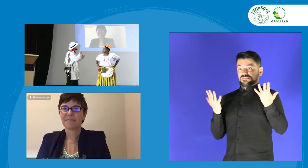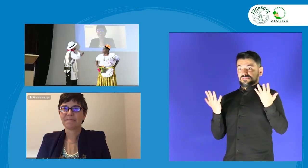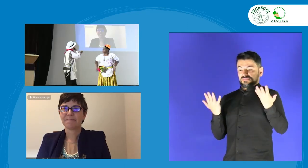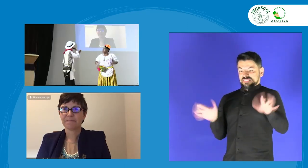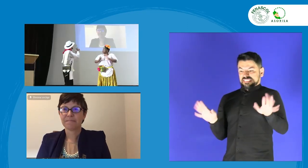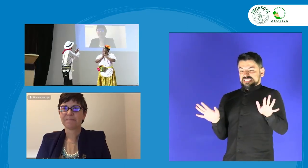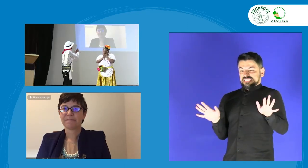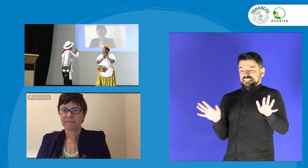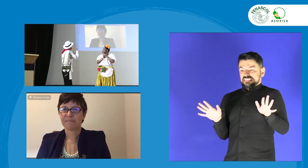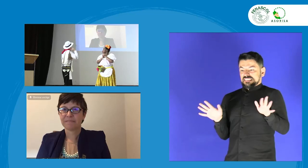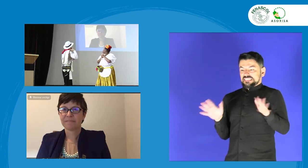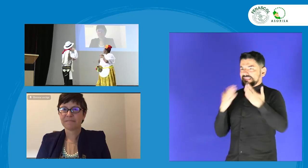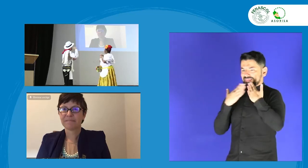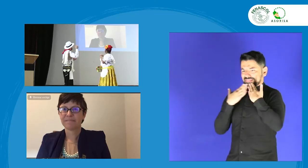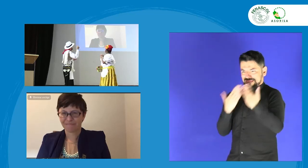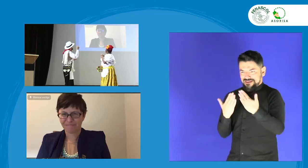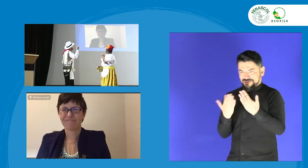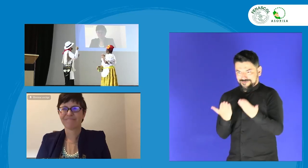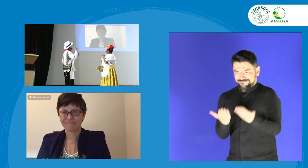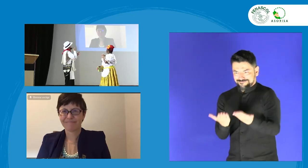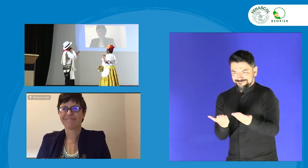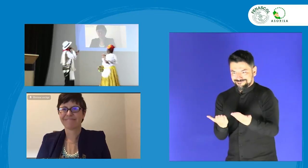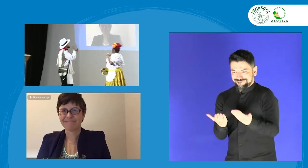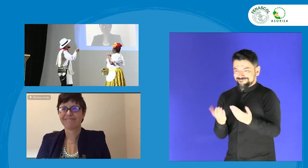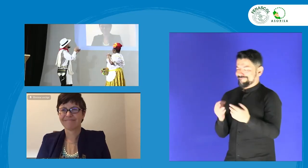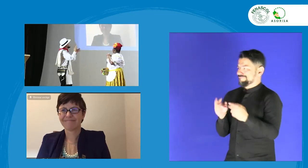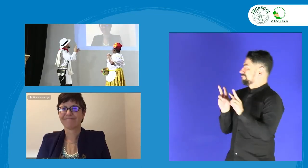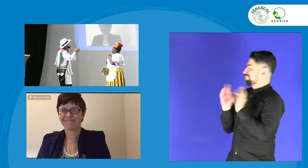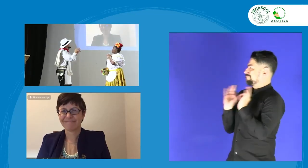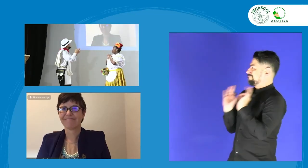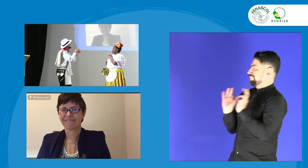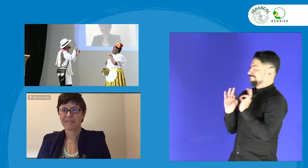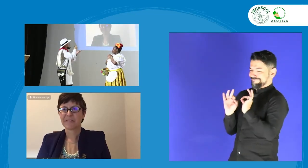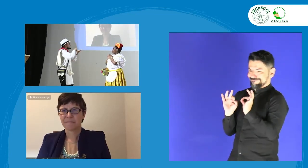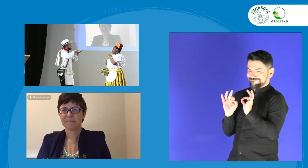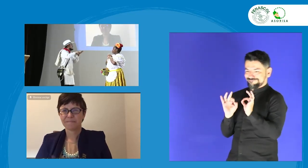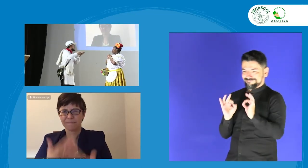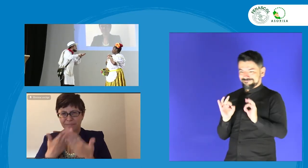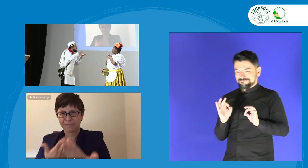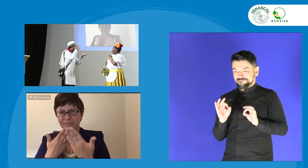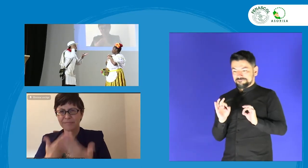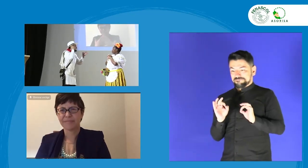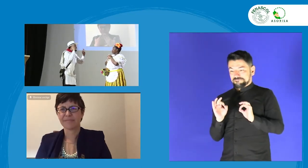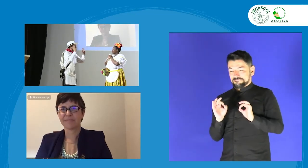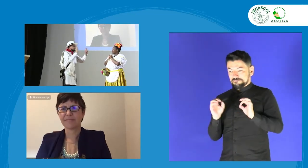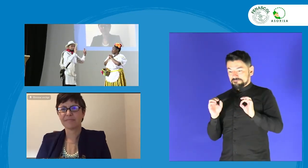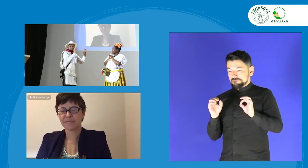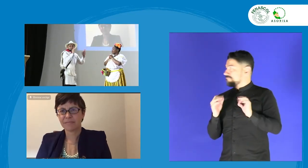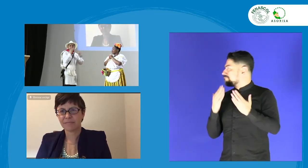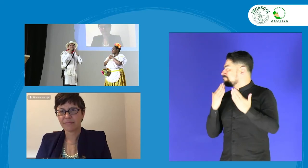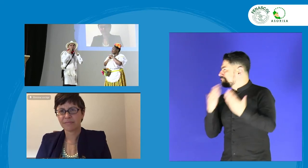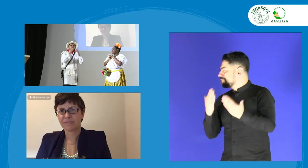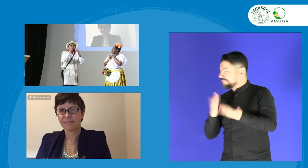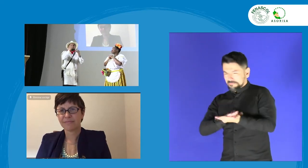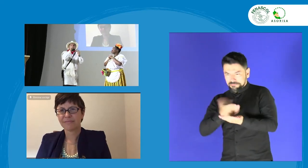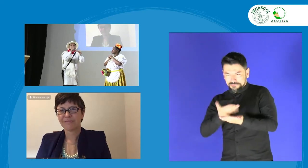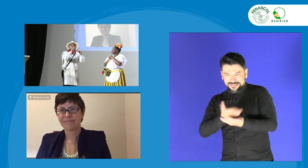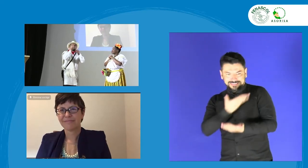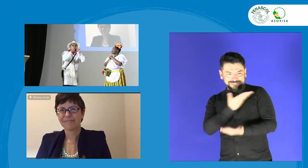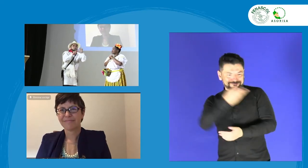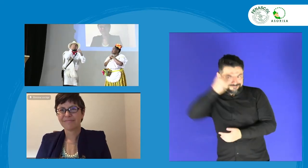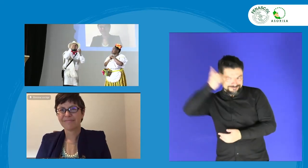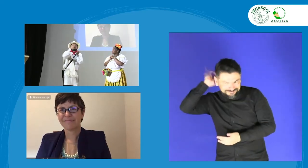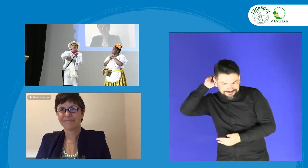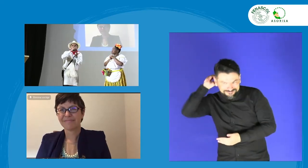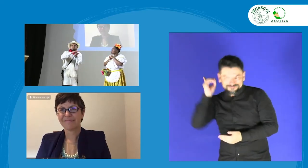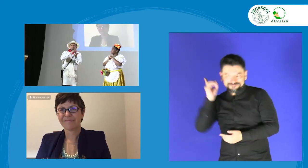Perfecto, entonces damos por terminada esta sesión de preguntas. Muchas gracias a ti, también a los intérpretes sordos que